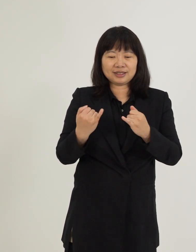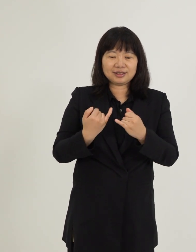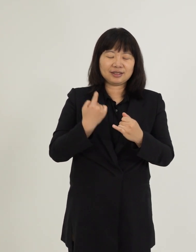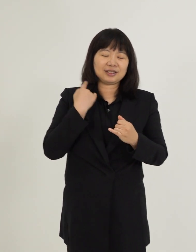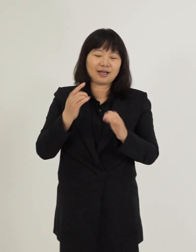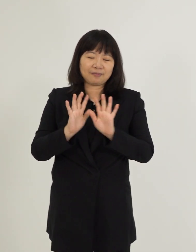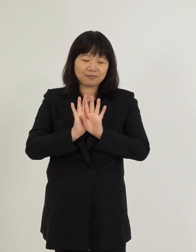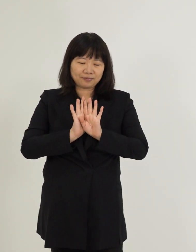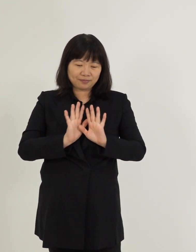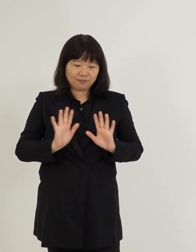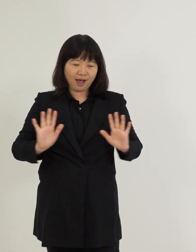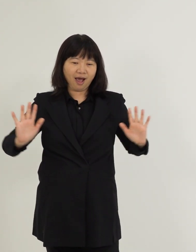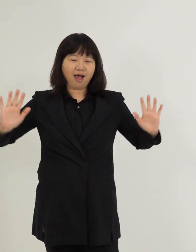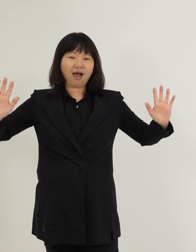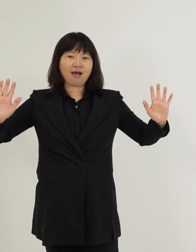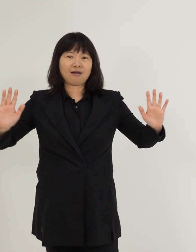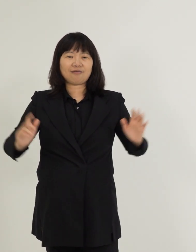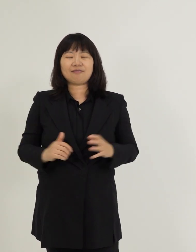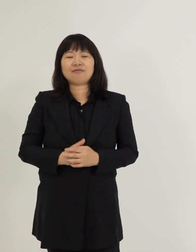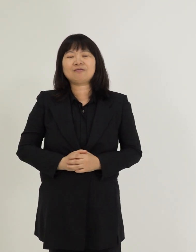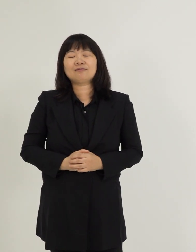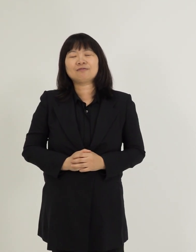해요. 그리고